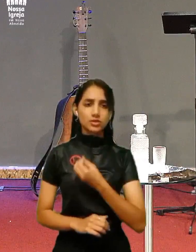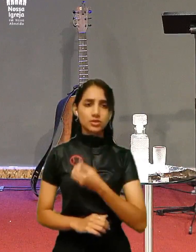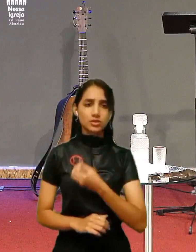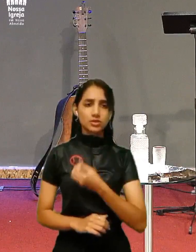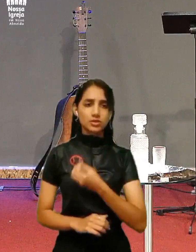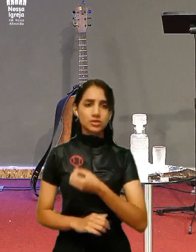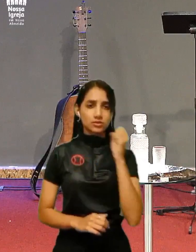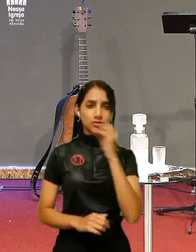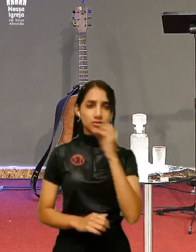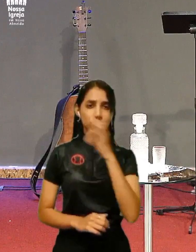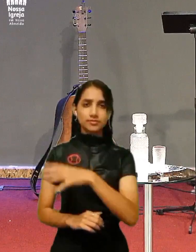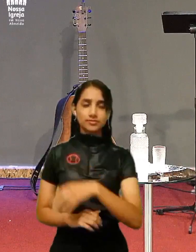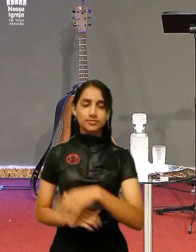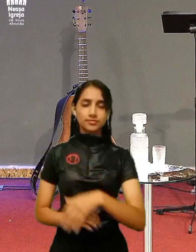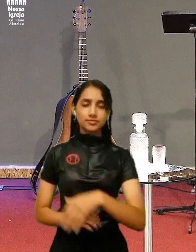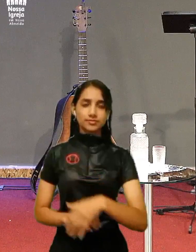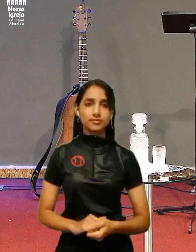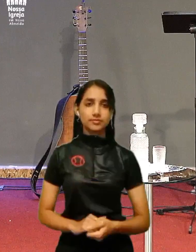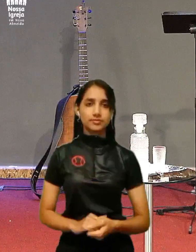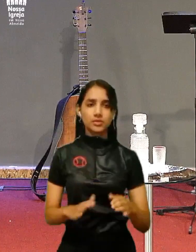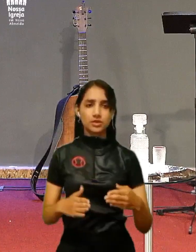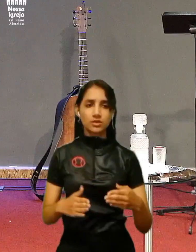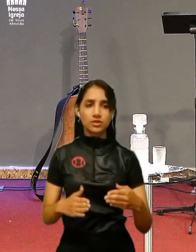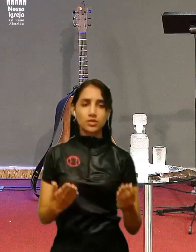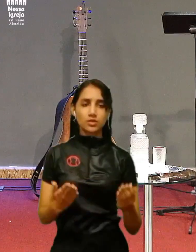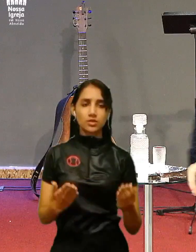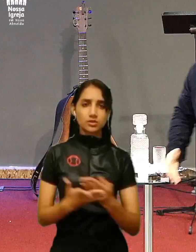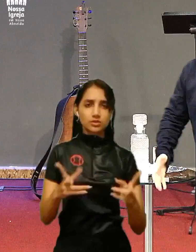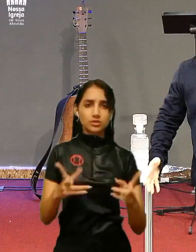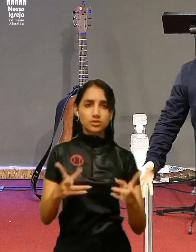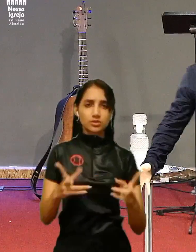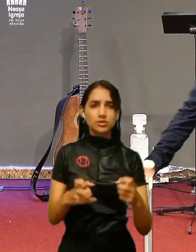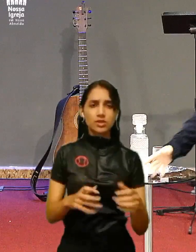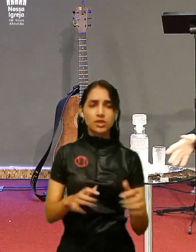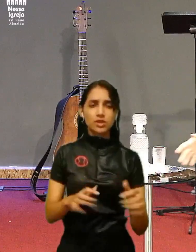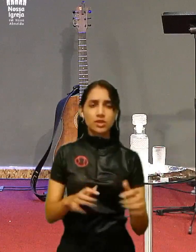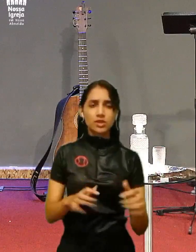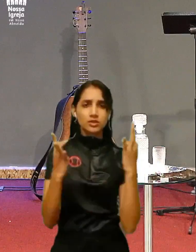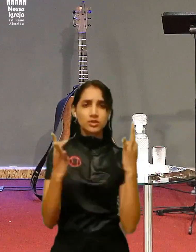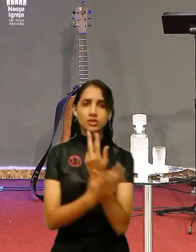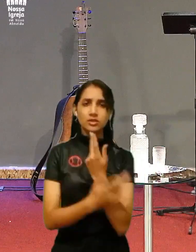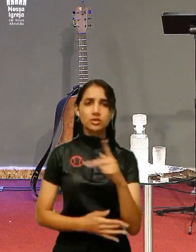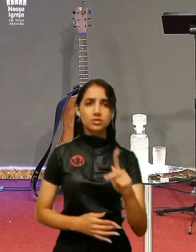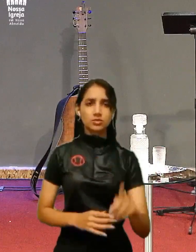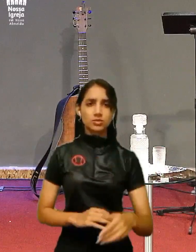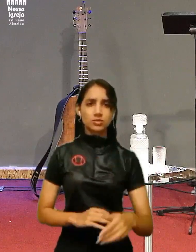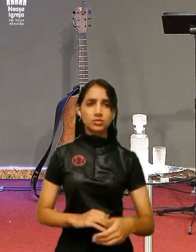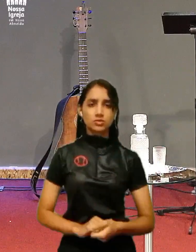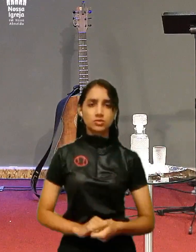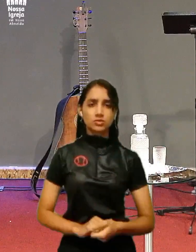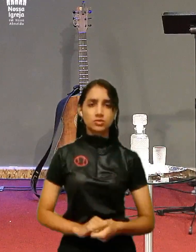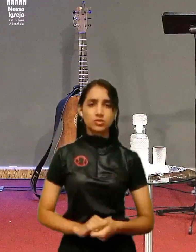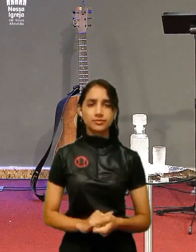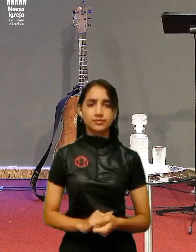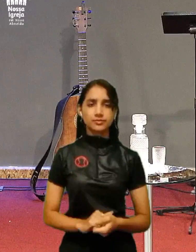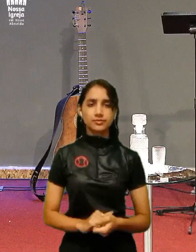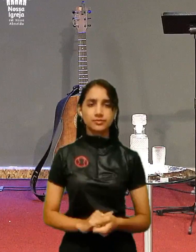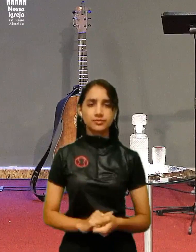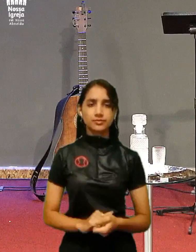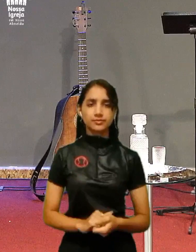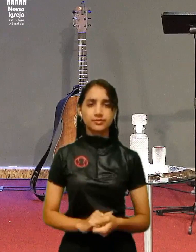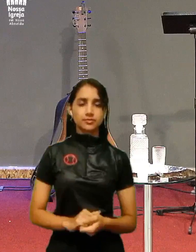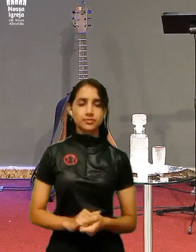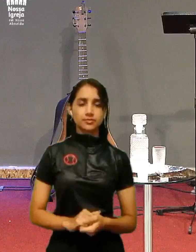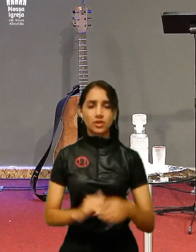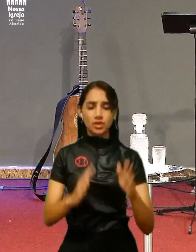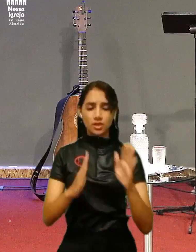Então olhe para os ossos secos na sua família. Olhe para os ossos secos ao seu redor. Olhe para os ossos secos nessa